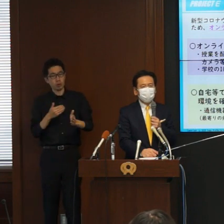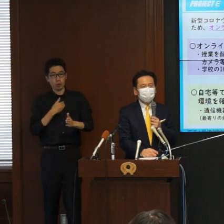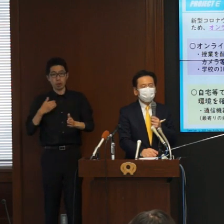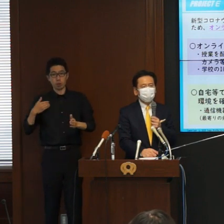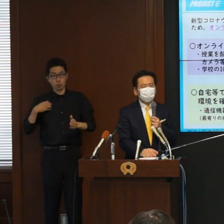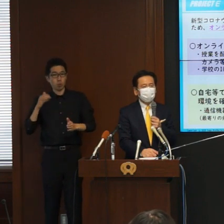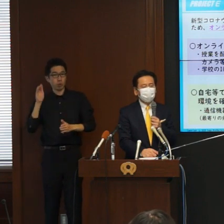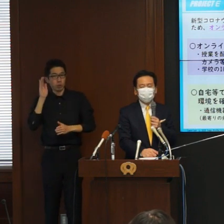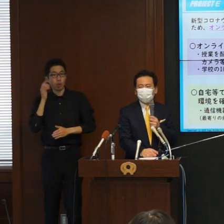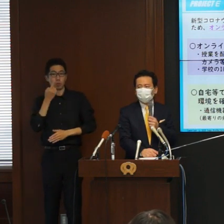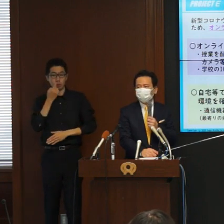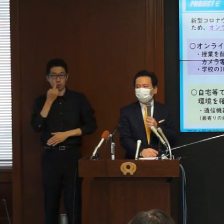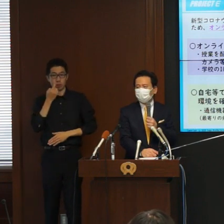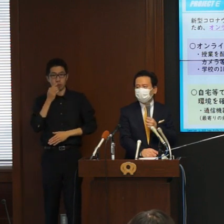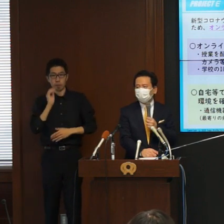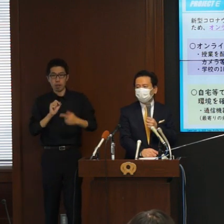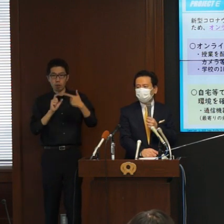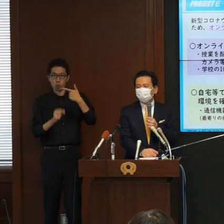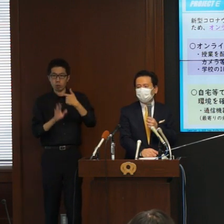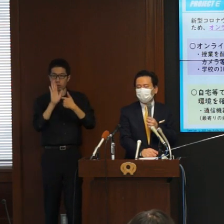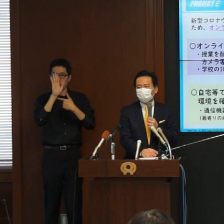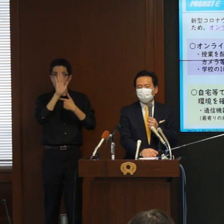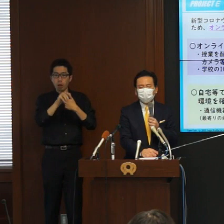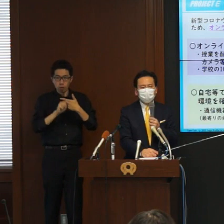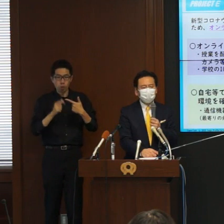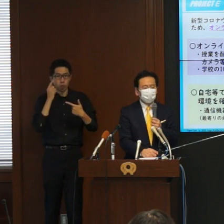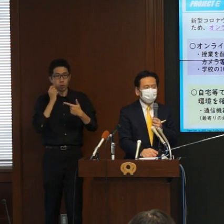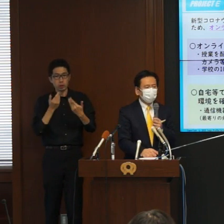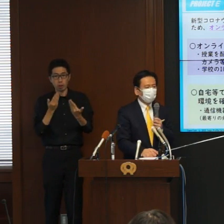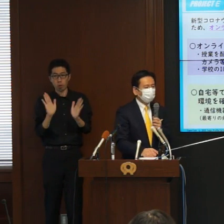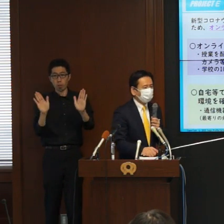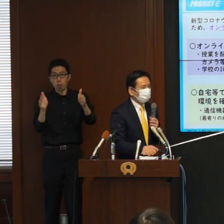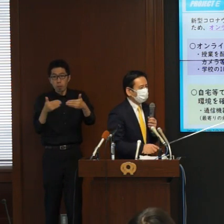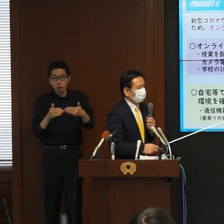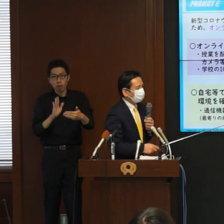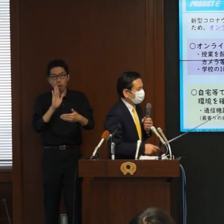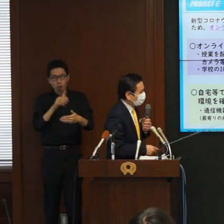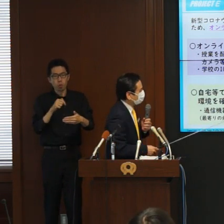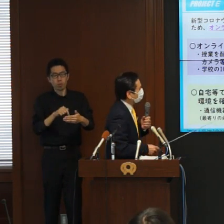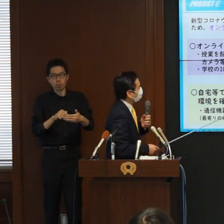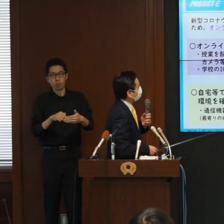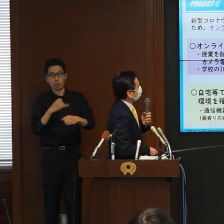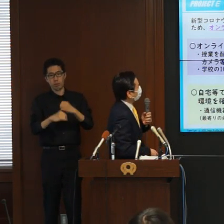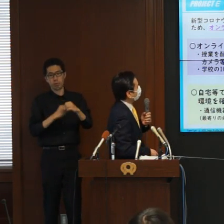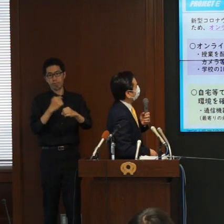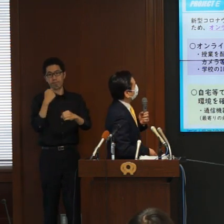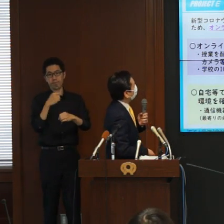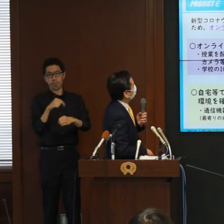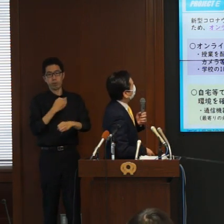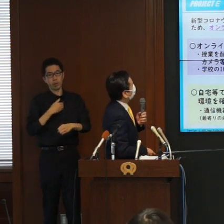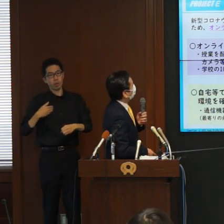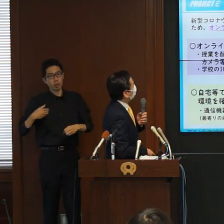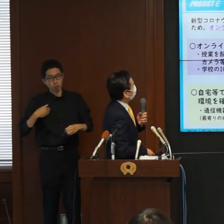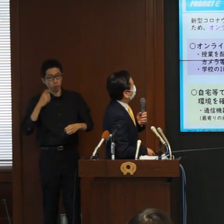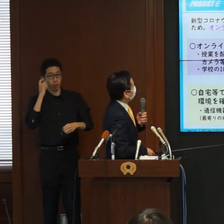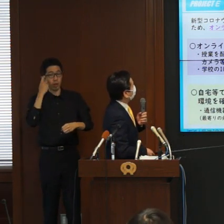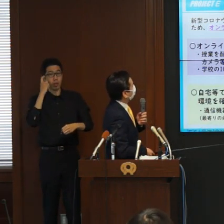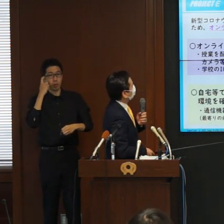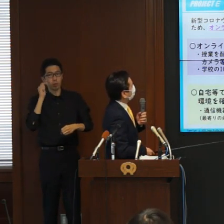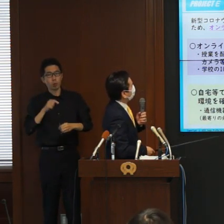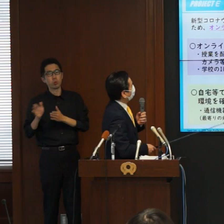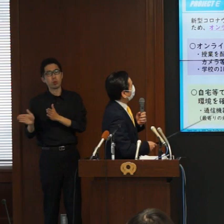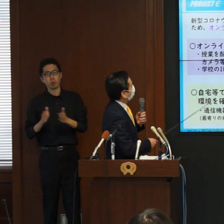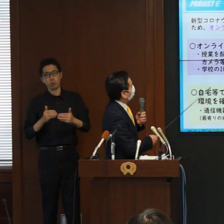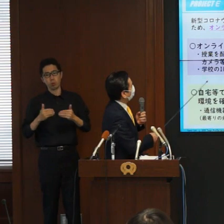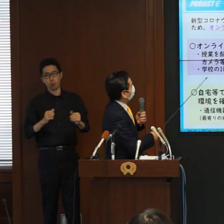速やかにそういったオンライン教育の体制に移れるのではないかという形で準備をさせていただきたいと思っています